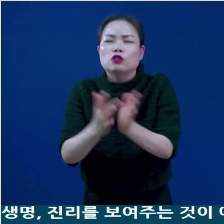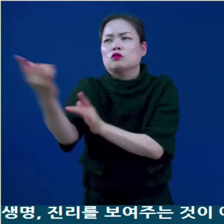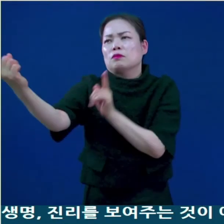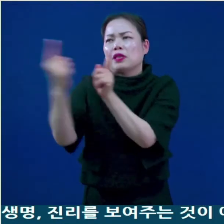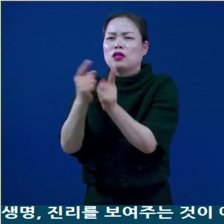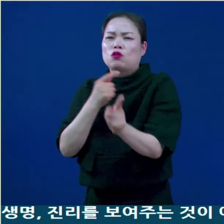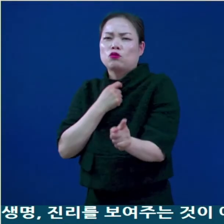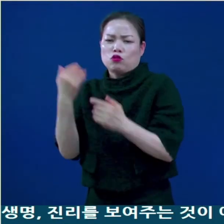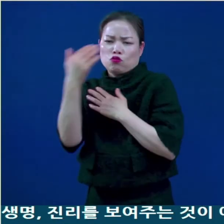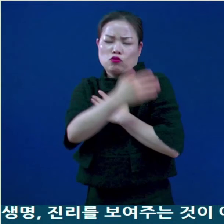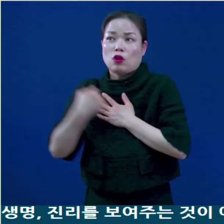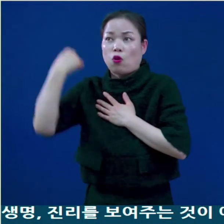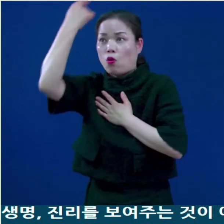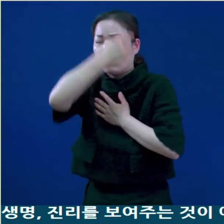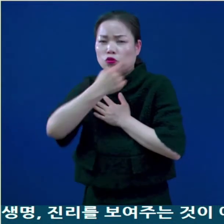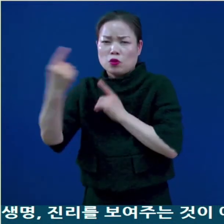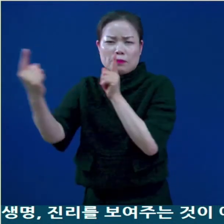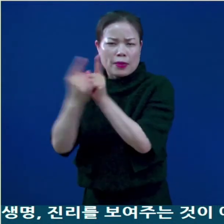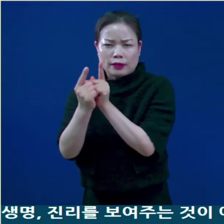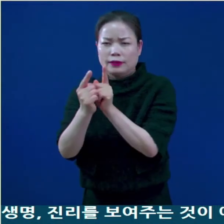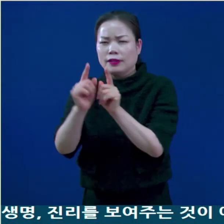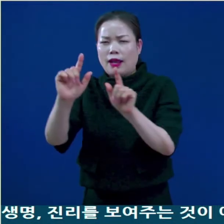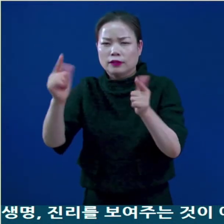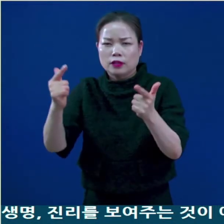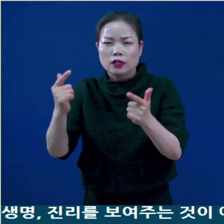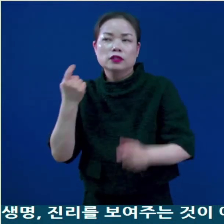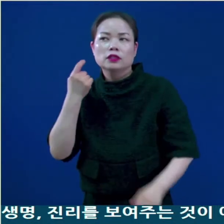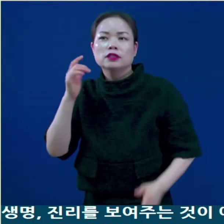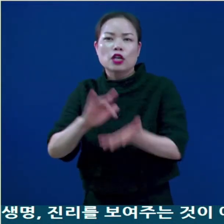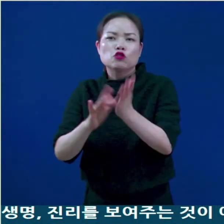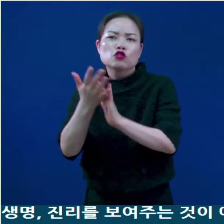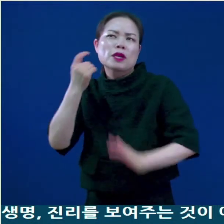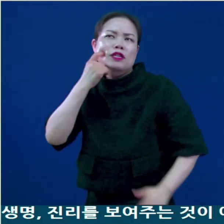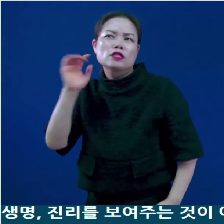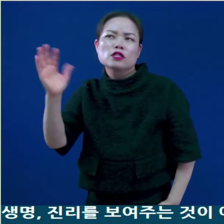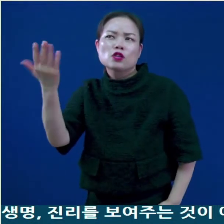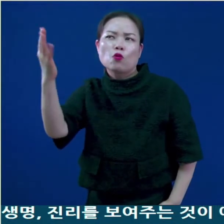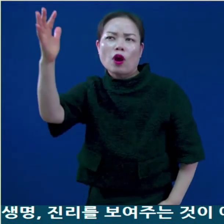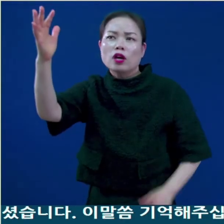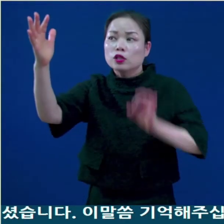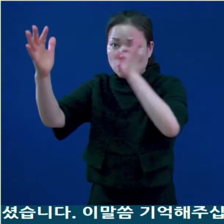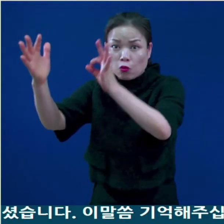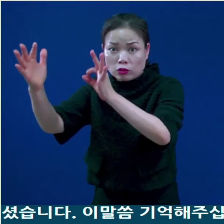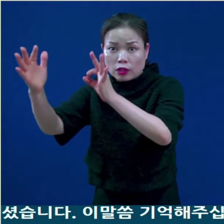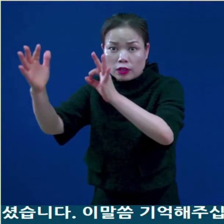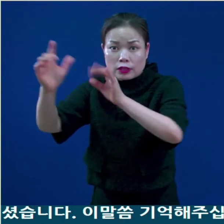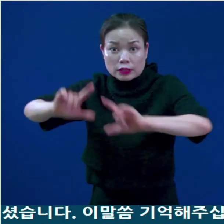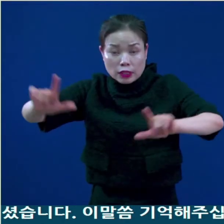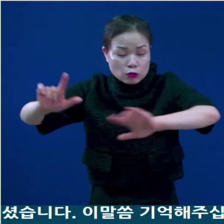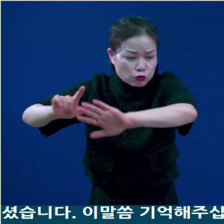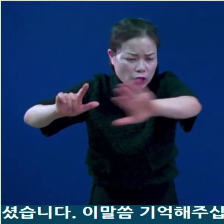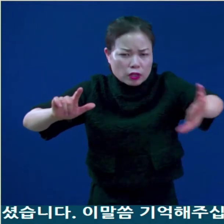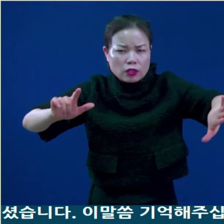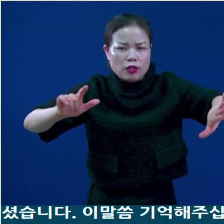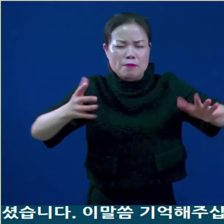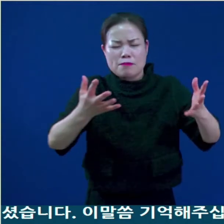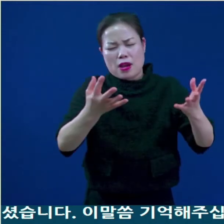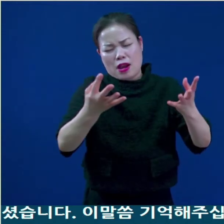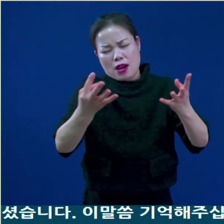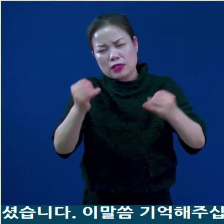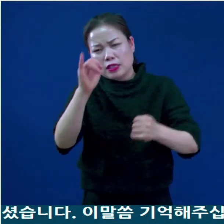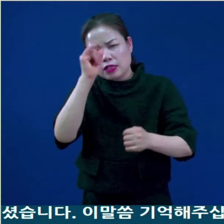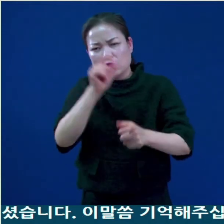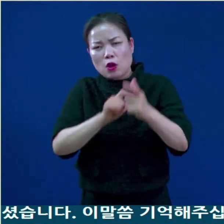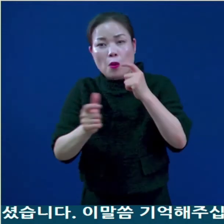것은 육신의 얼굴을 배우는 것이 아니고 그 영광을 보는 겁니다. 꼭 그런 날이 우리에게 많기를,